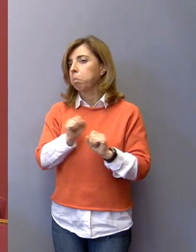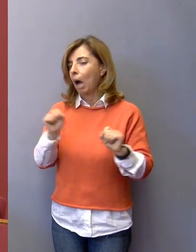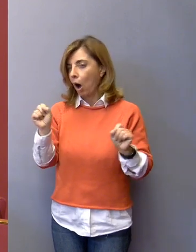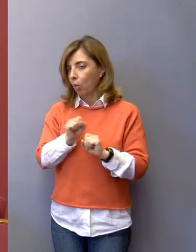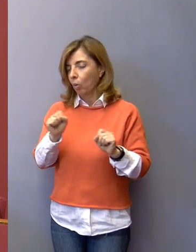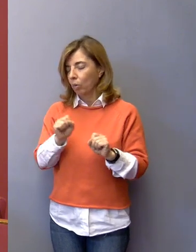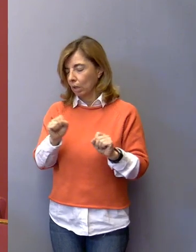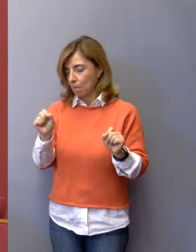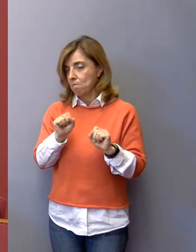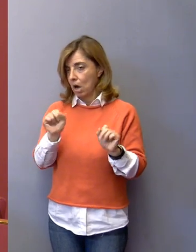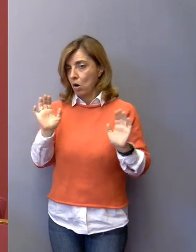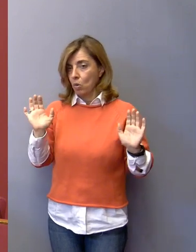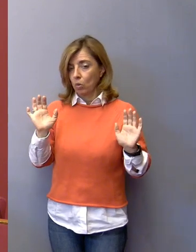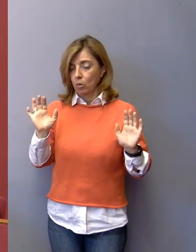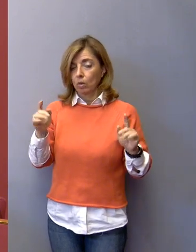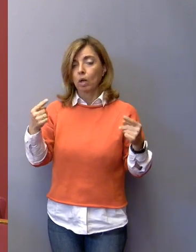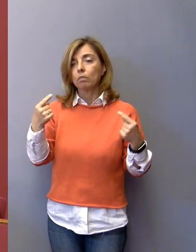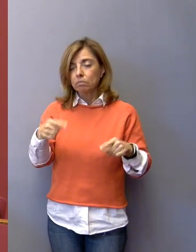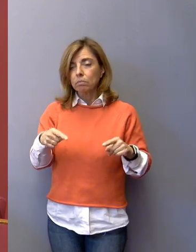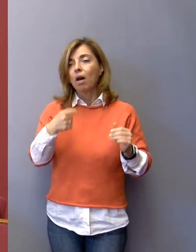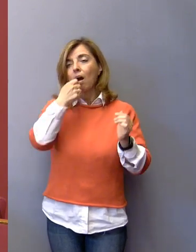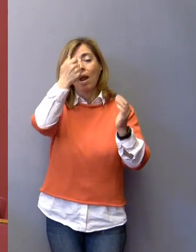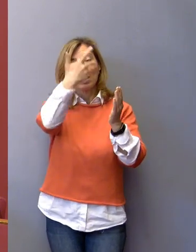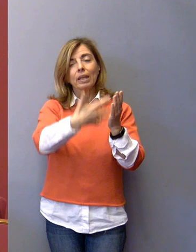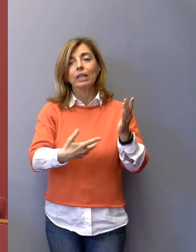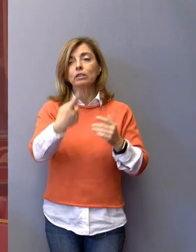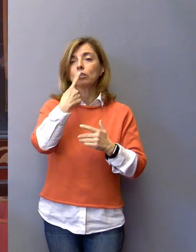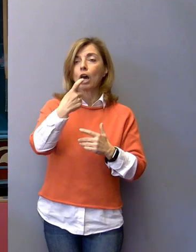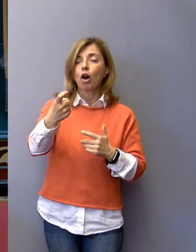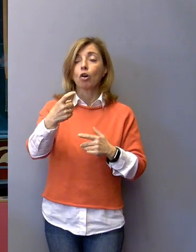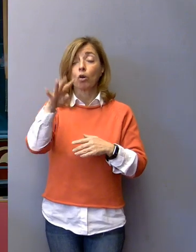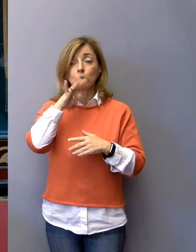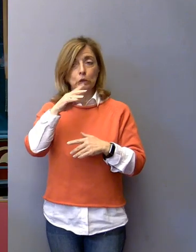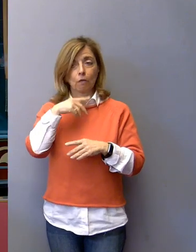Appunto alla collega Ghio che la lista rosso verde voterà contro